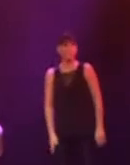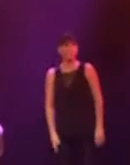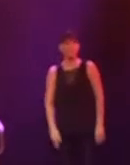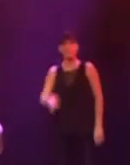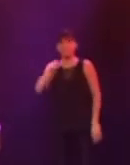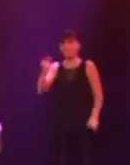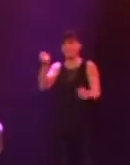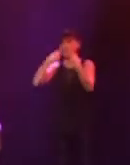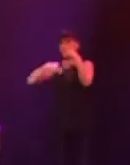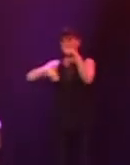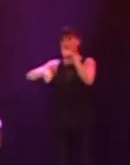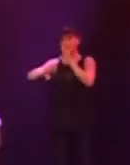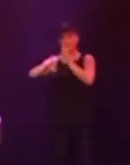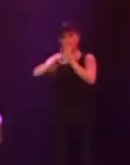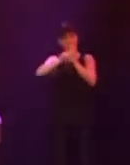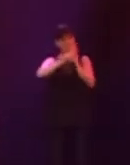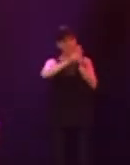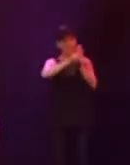meta,